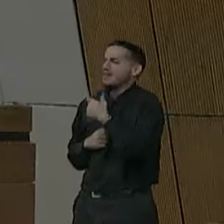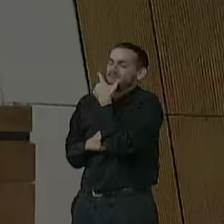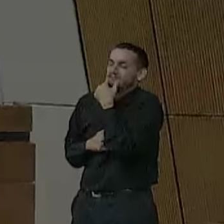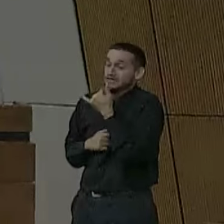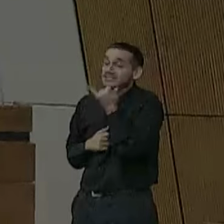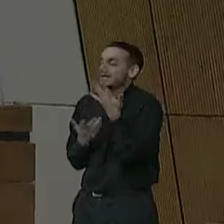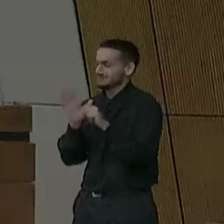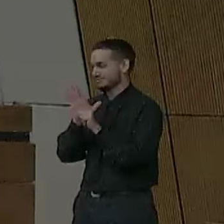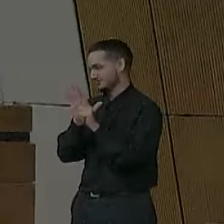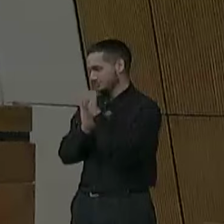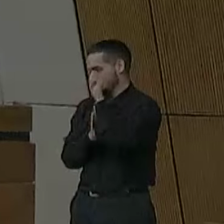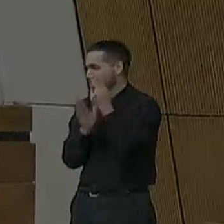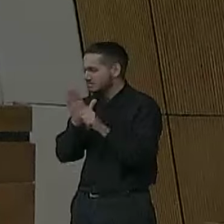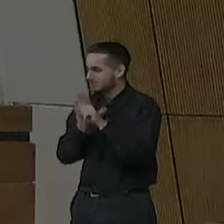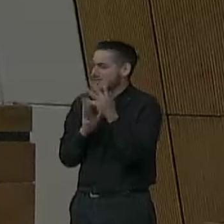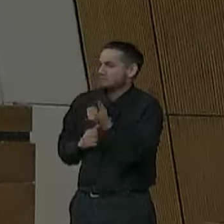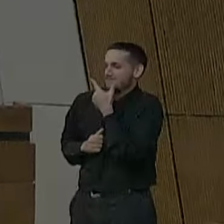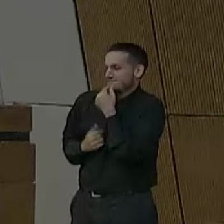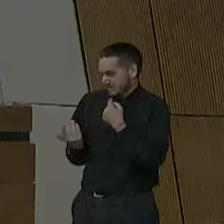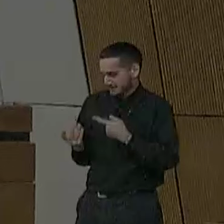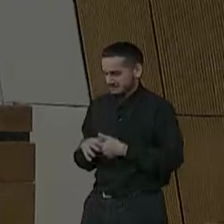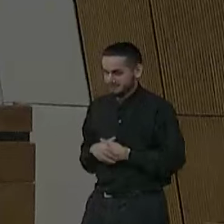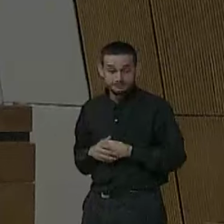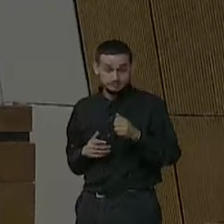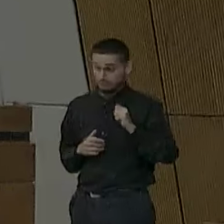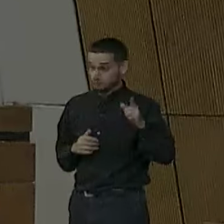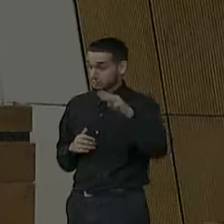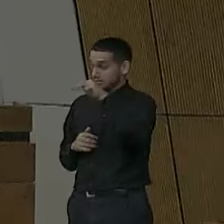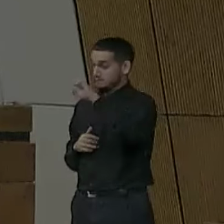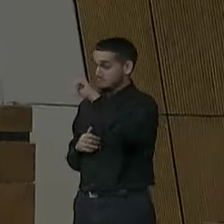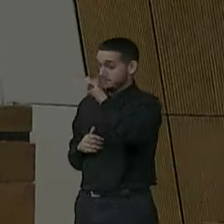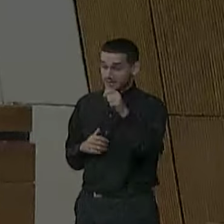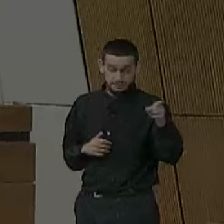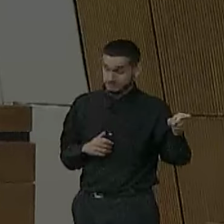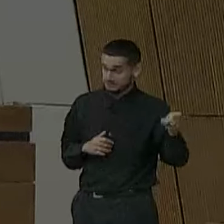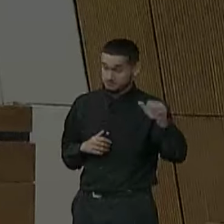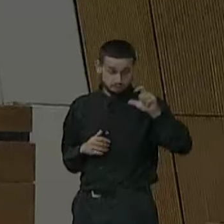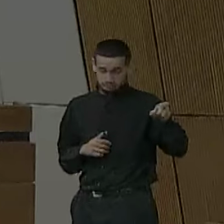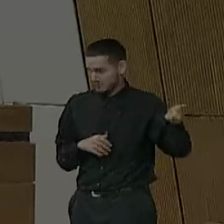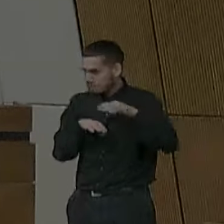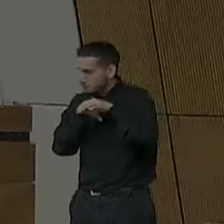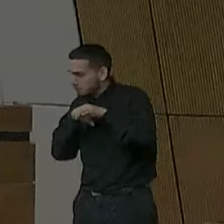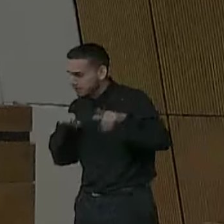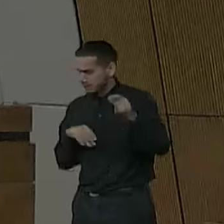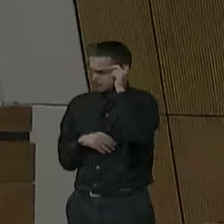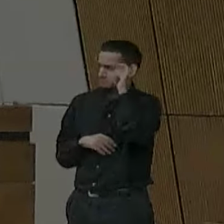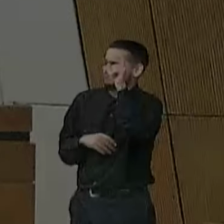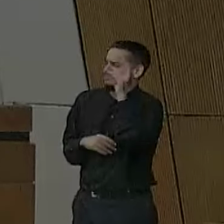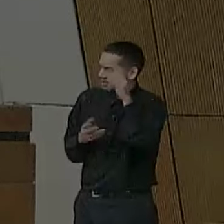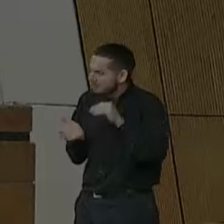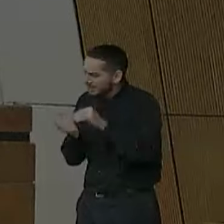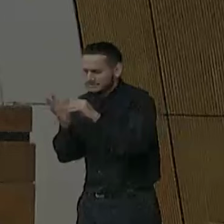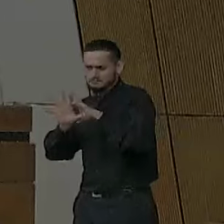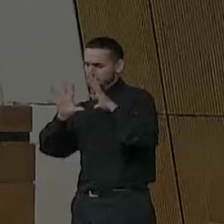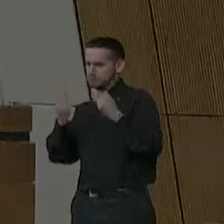tenemos la accesibilidad del entorno. Pasa que Melissa es una persona excelente, tiene muchas capacidades, muchas